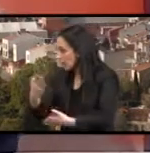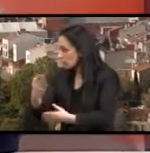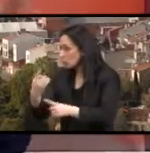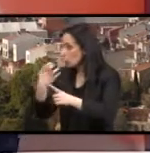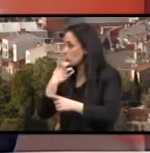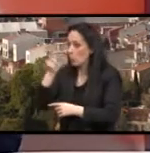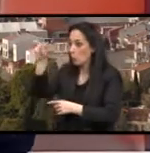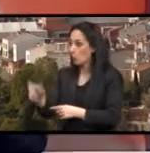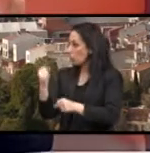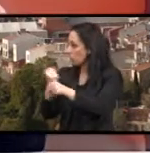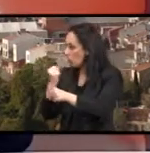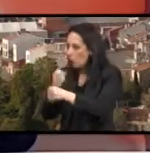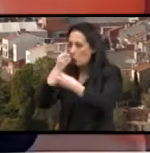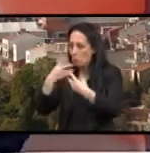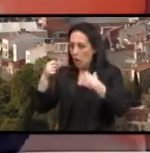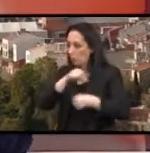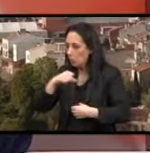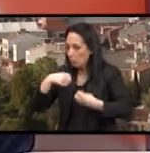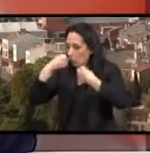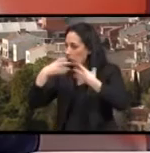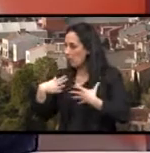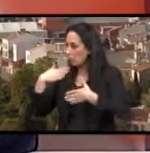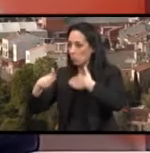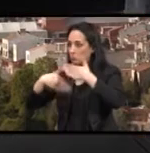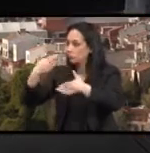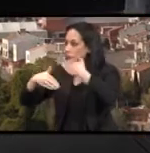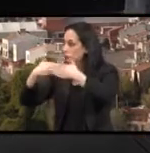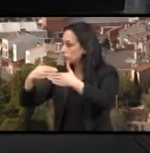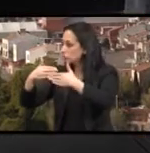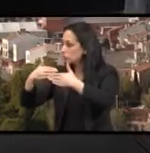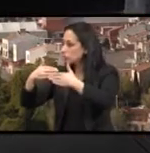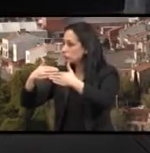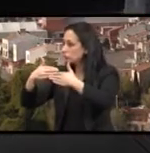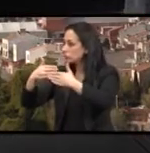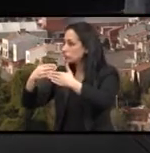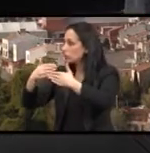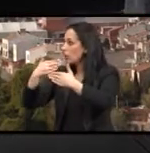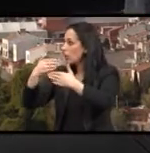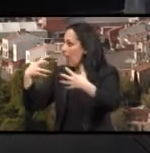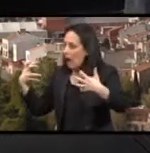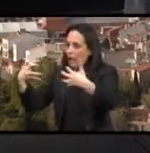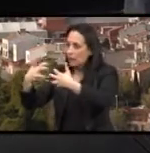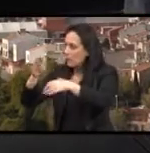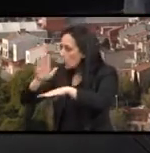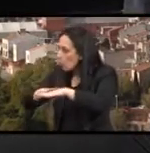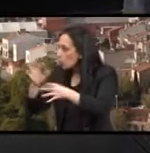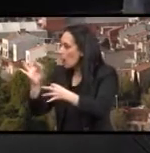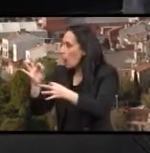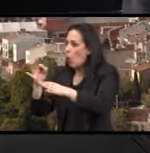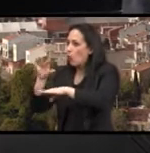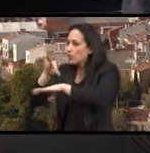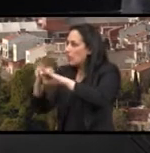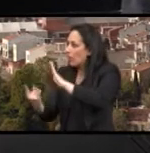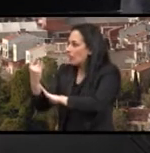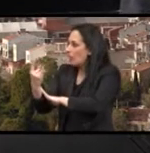cop i volta, treballa, quan es va fent gran i arriba un moment que una malaltia, la discapacitat, o un accident, pot passar de moltes maneres. I